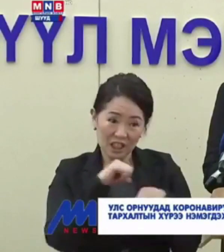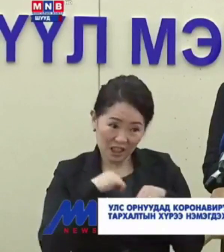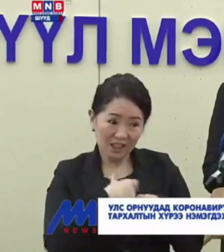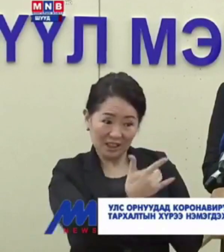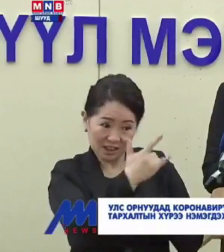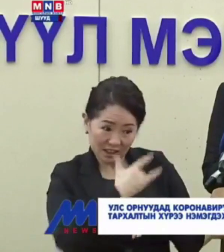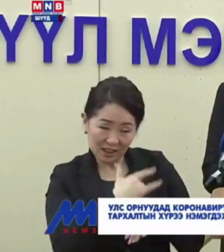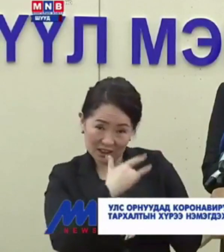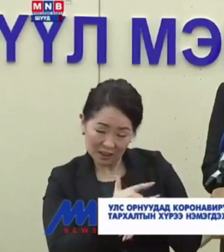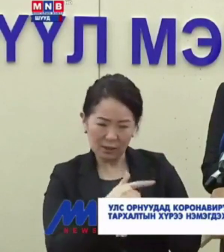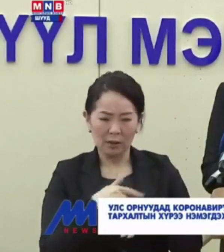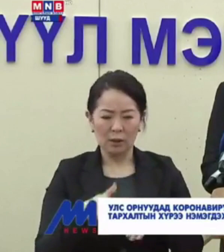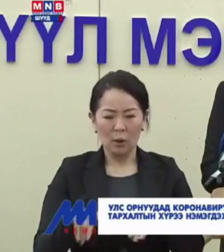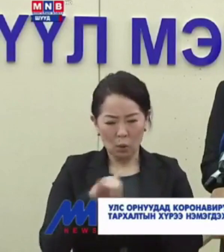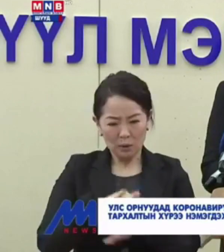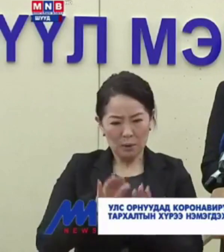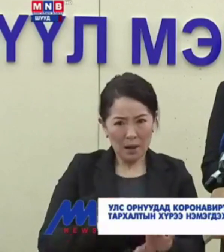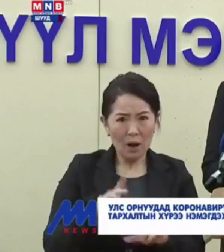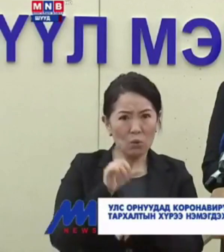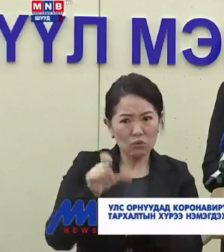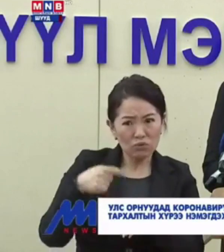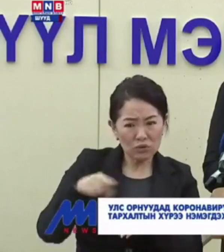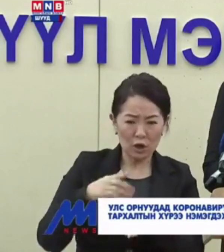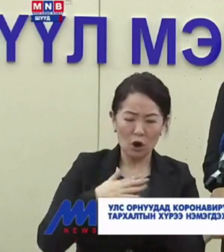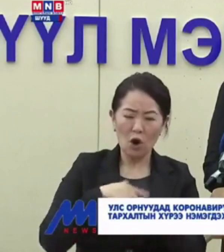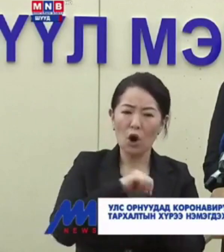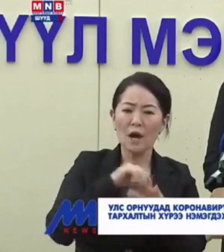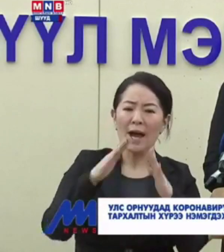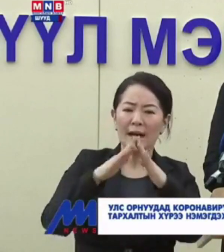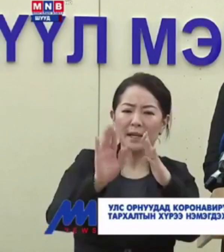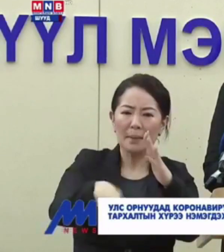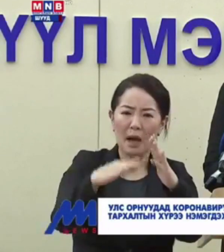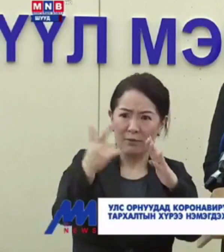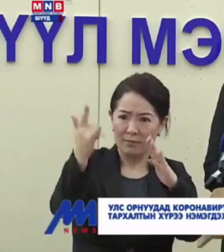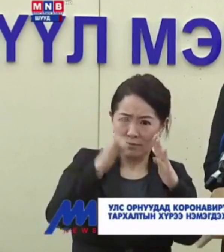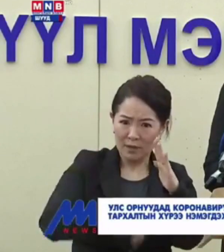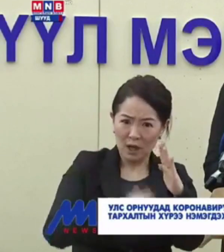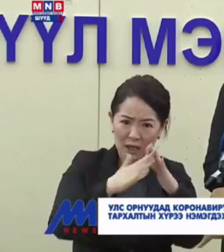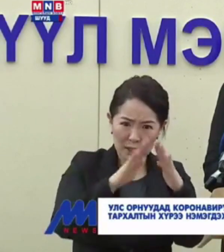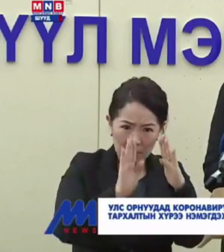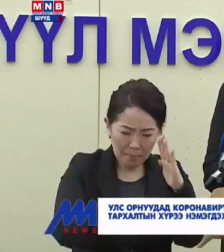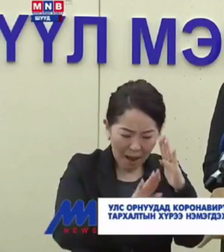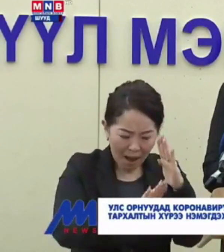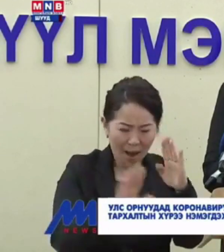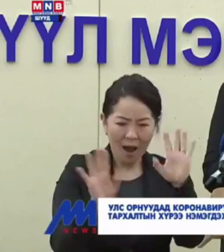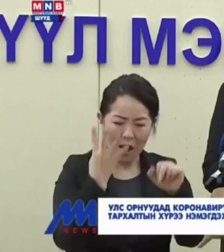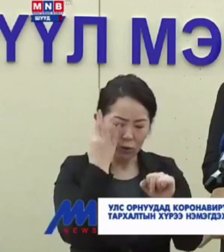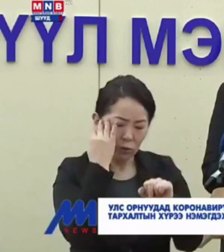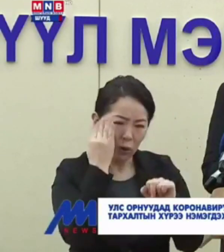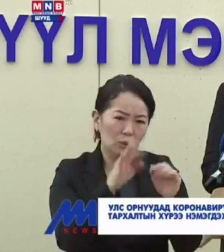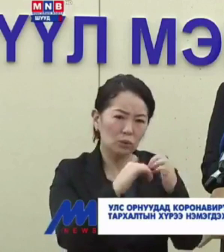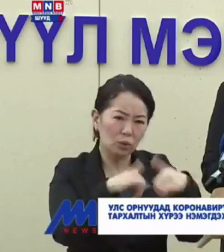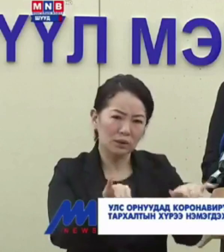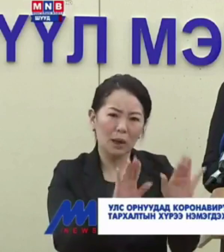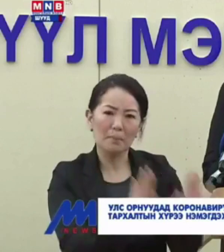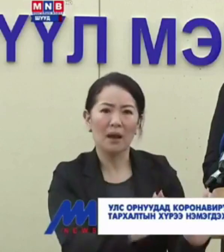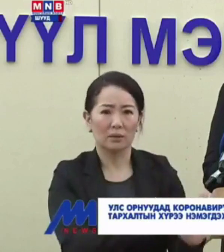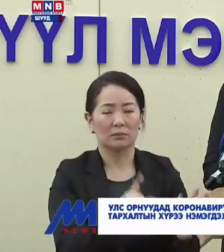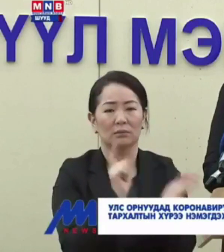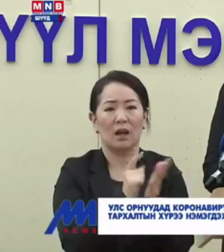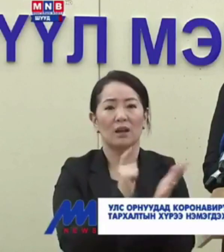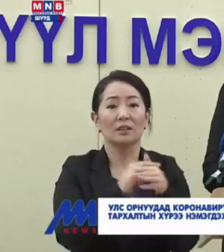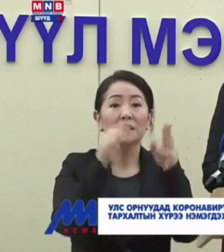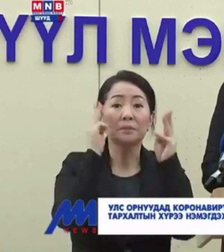улсад байнгын оршин суугч иргэдийг өөрийнхөө гэрт 14 хоног өөрийгөө тусгаарлах шаардлагыг бол Сингапур улсын зүгээс тавих ийм